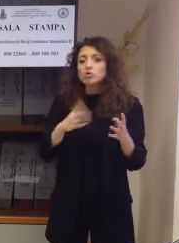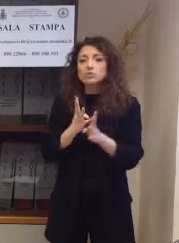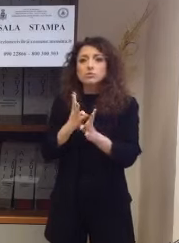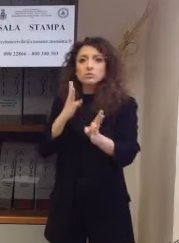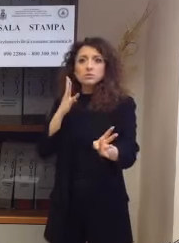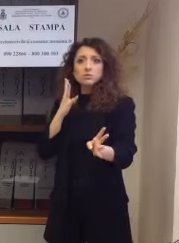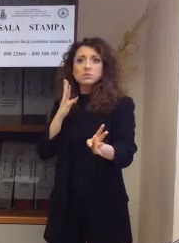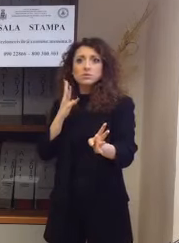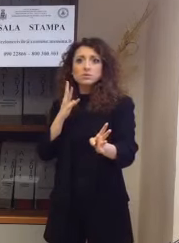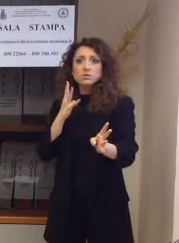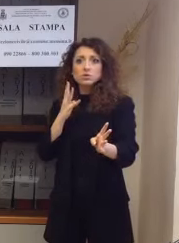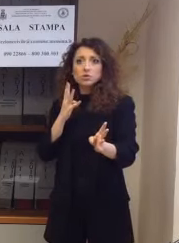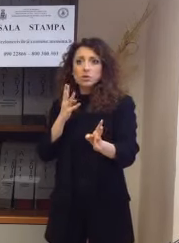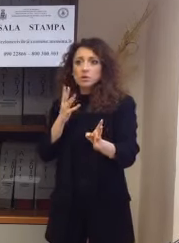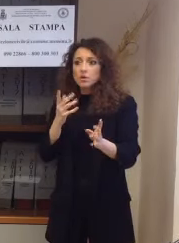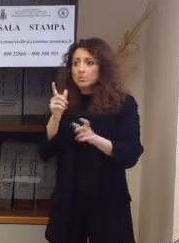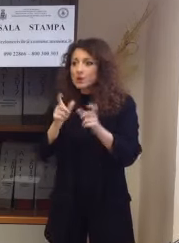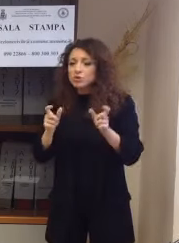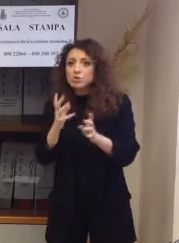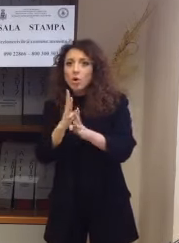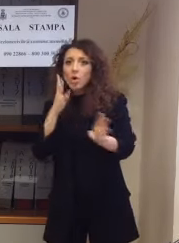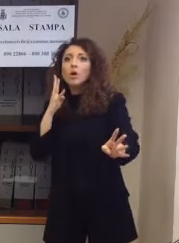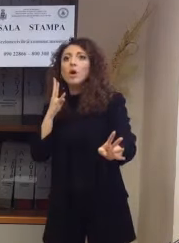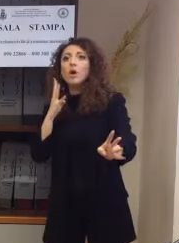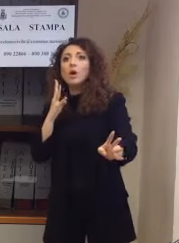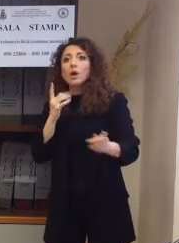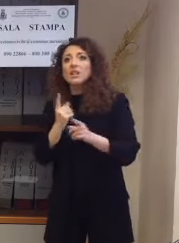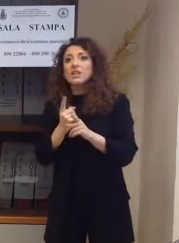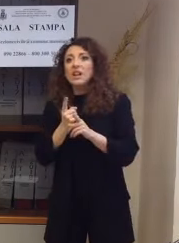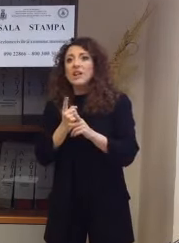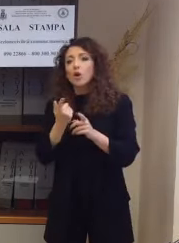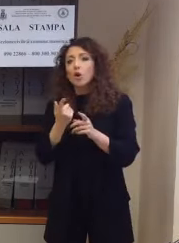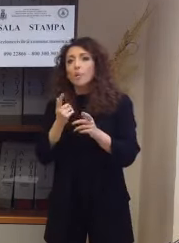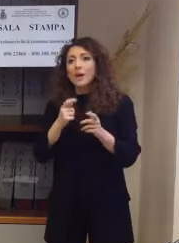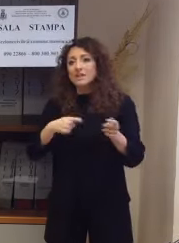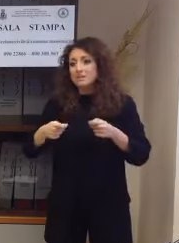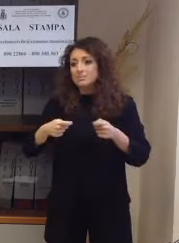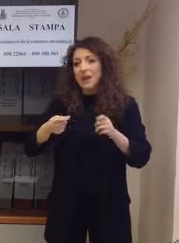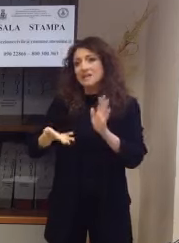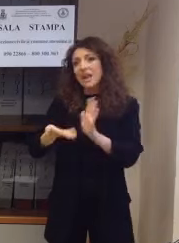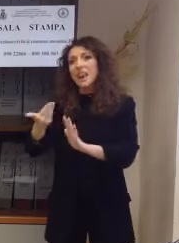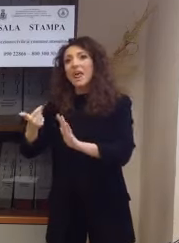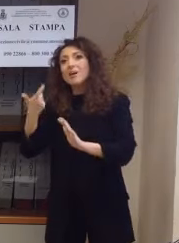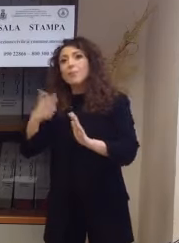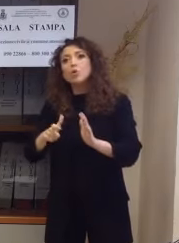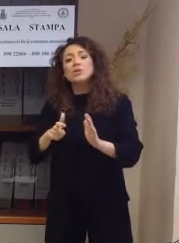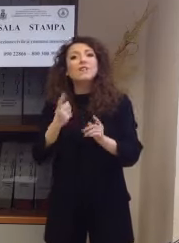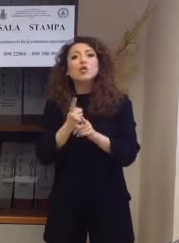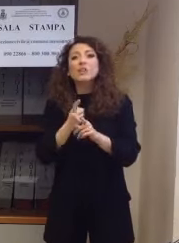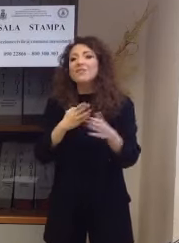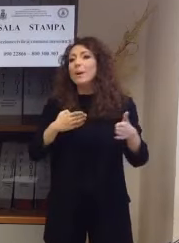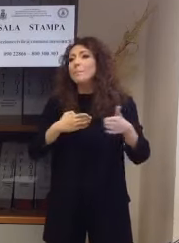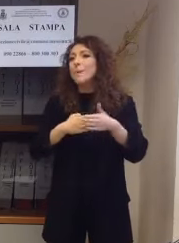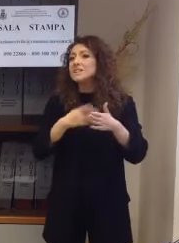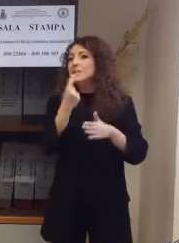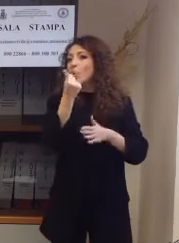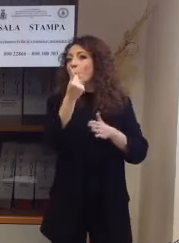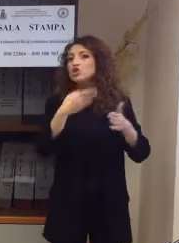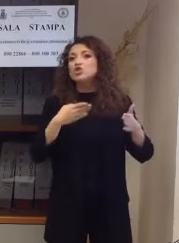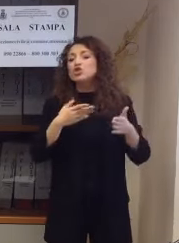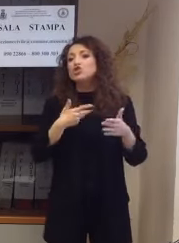devono stornare la spesa per arrivare alla cifra. Beh, questo è l'altro problema che pone ora. E ora rispondiamo. Allora,